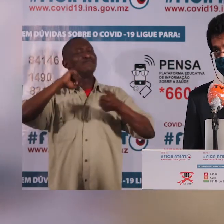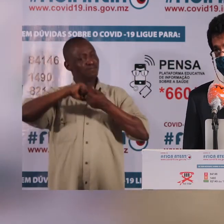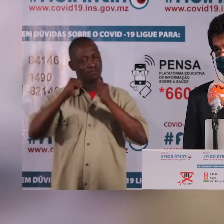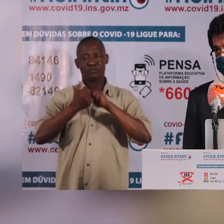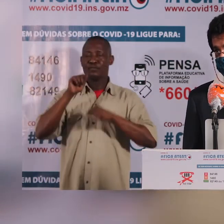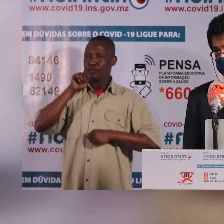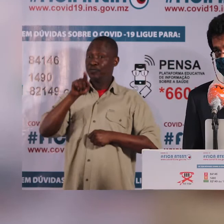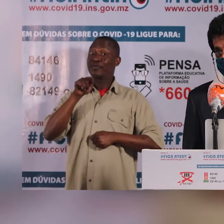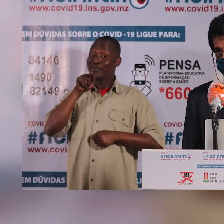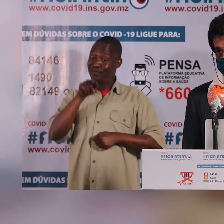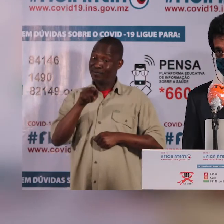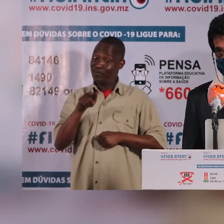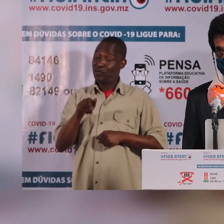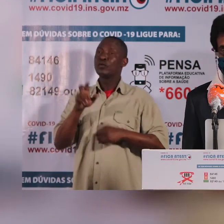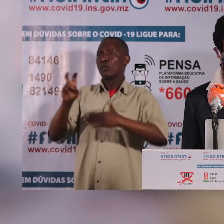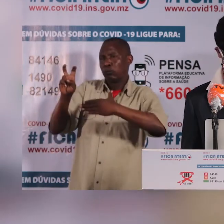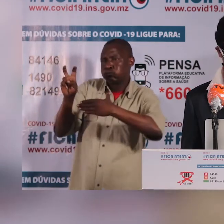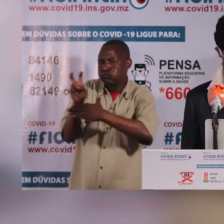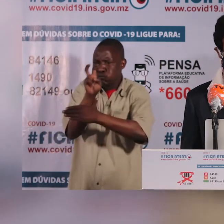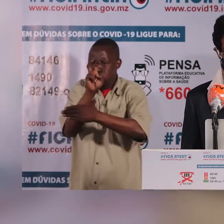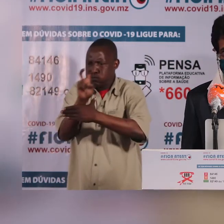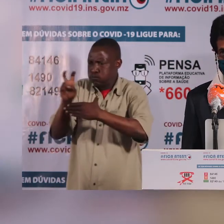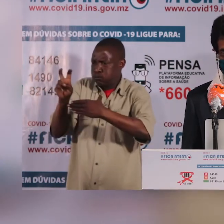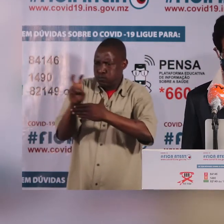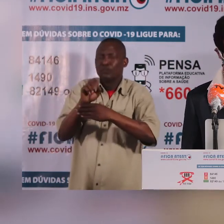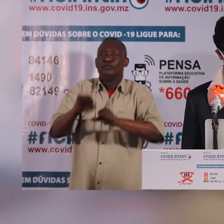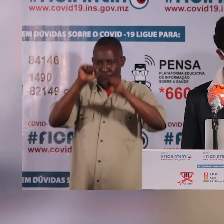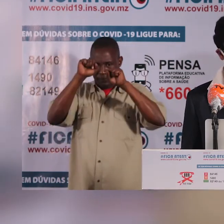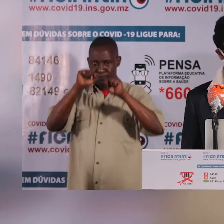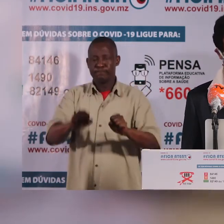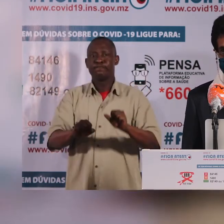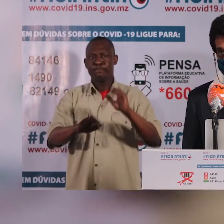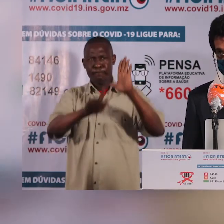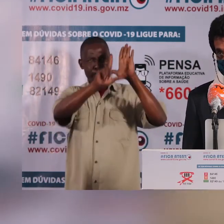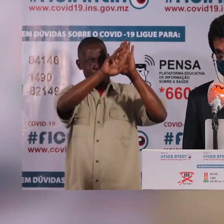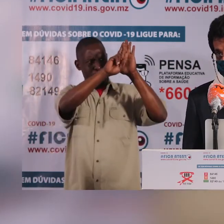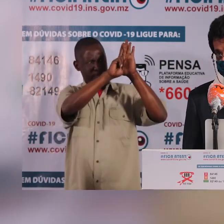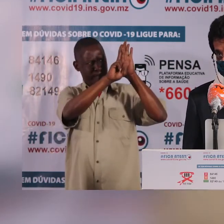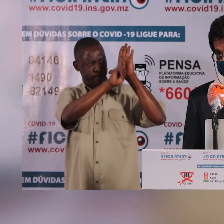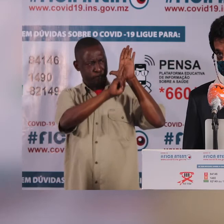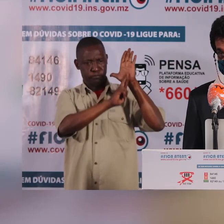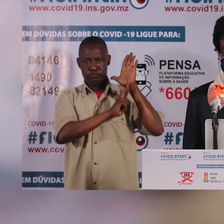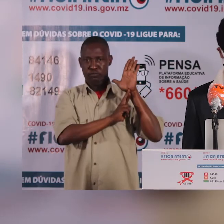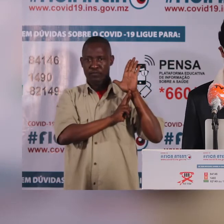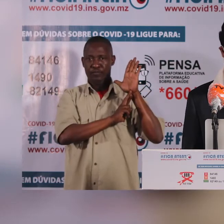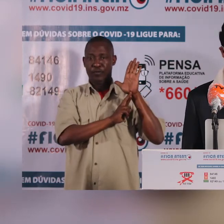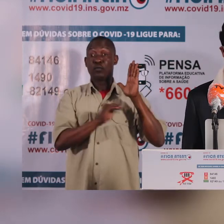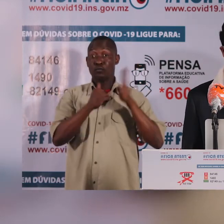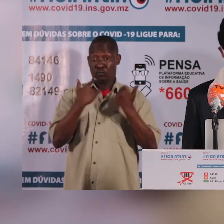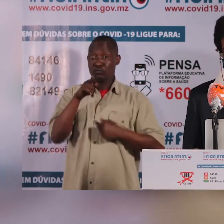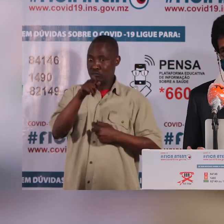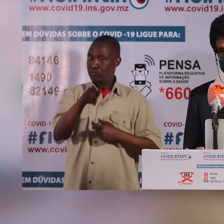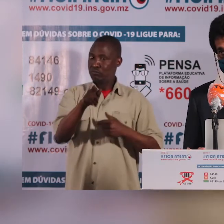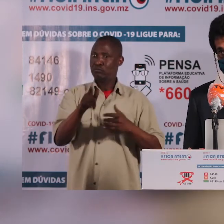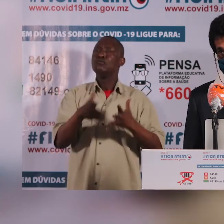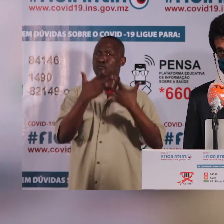implementado, que este protocolo seja mantido com muito rigor. Portanto, o surto no acampamento da Afungi está controlado e